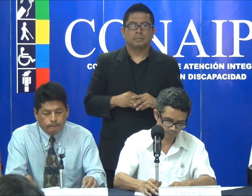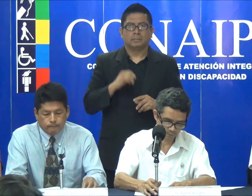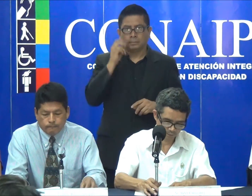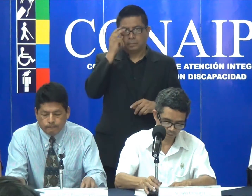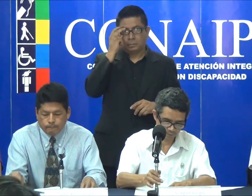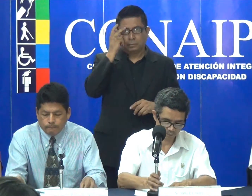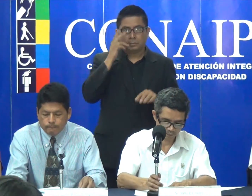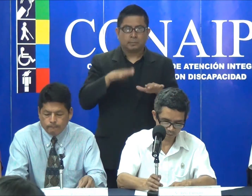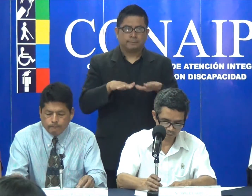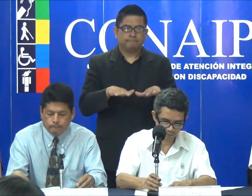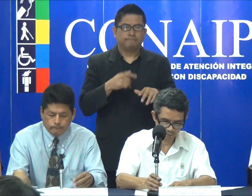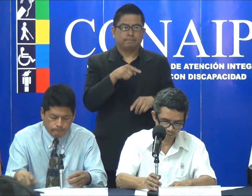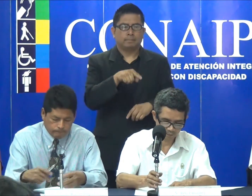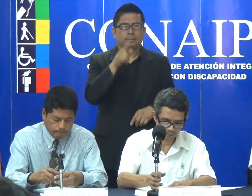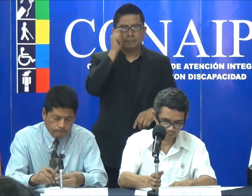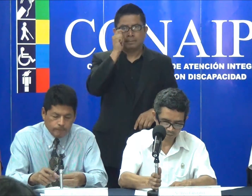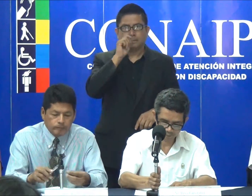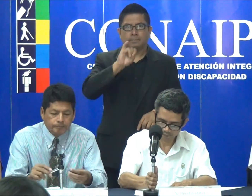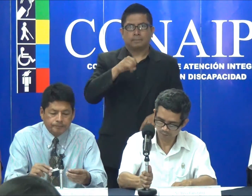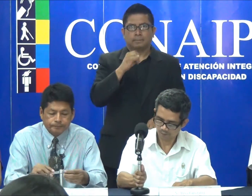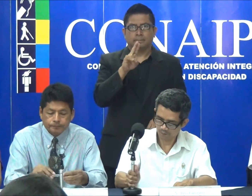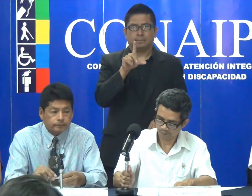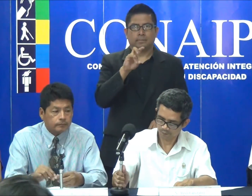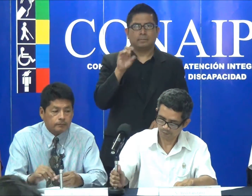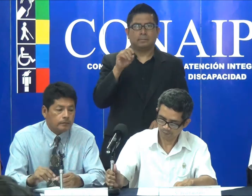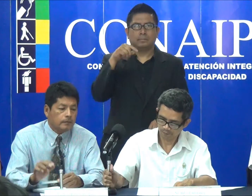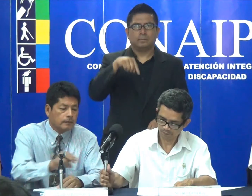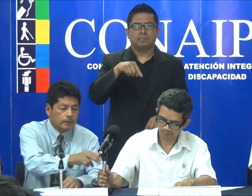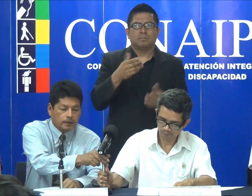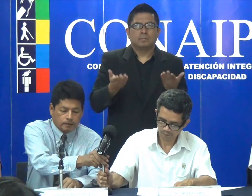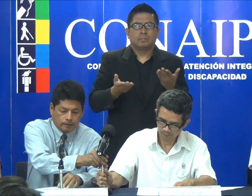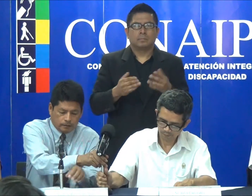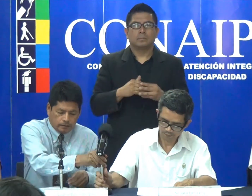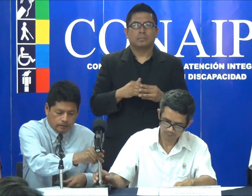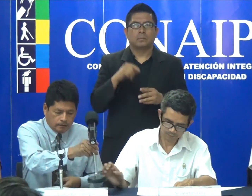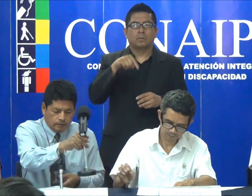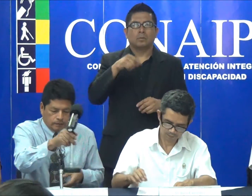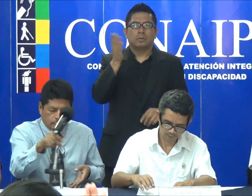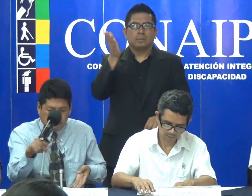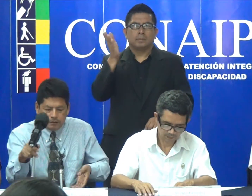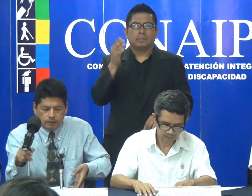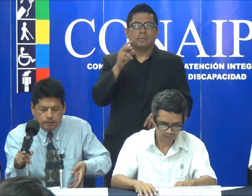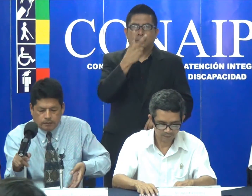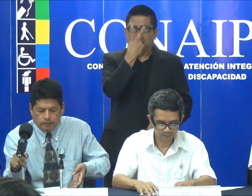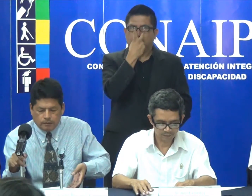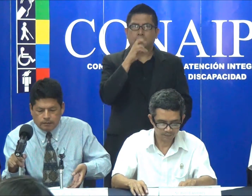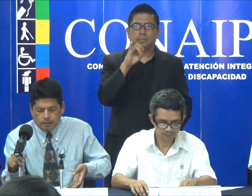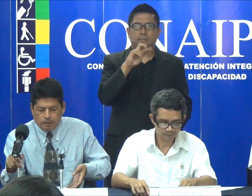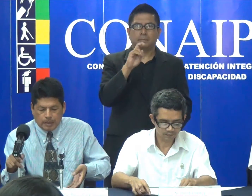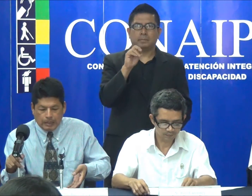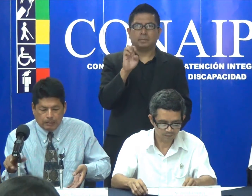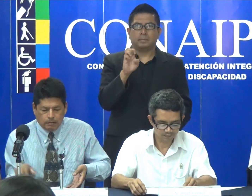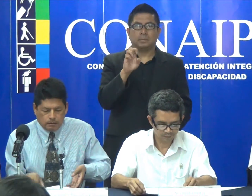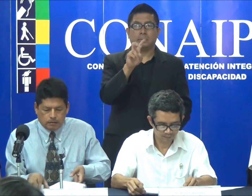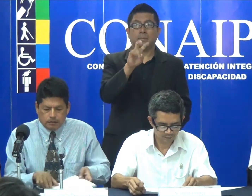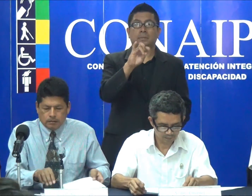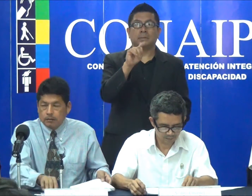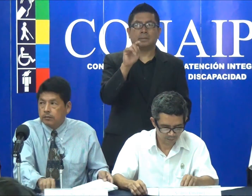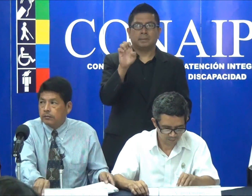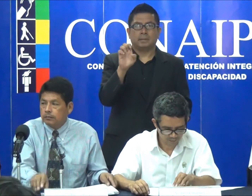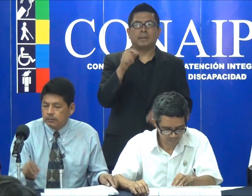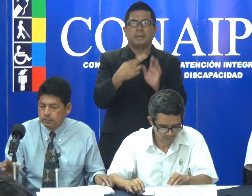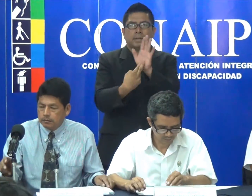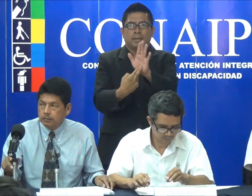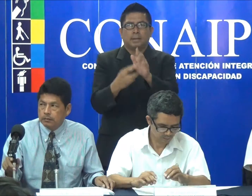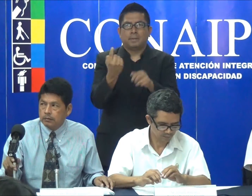Muchas gracias, agradecemos a don Julio Canizales y a continuación está la intervención de don Vicente Basilio Vázquez, que es representante del sector